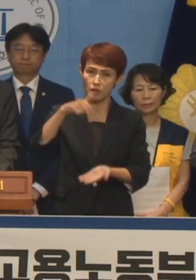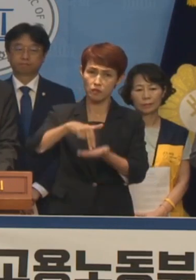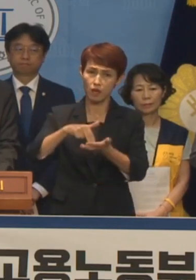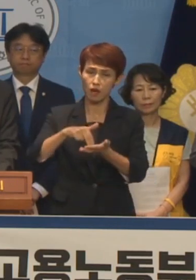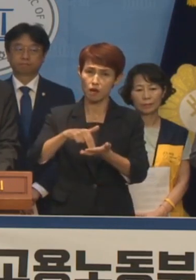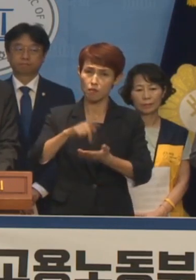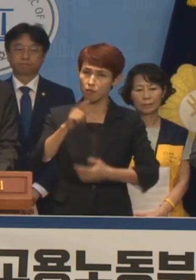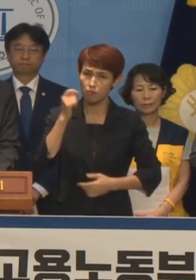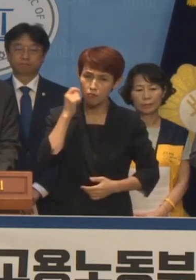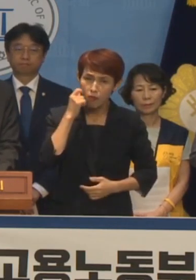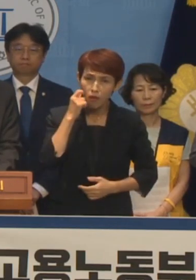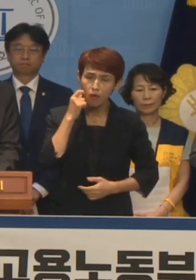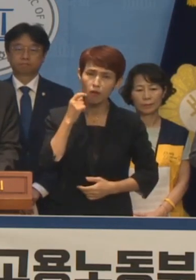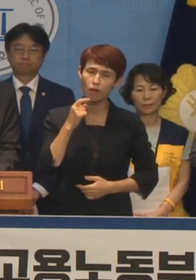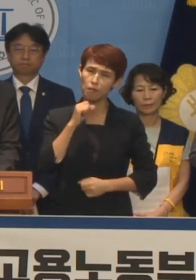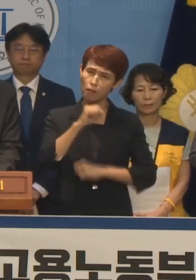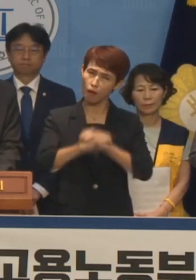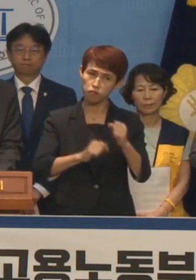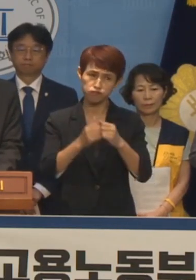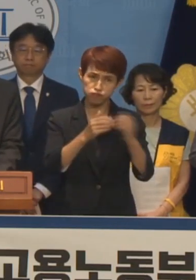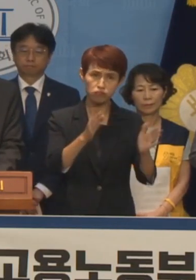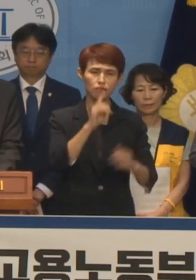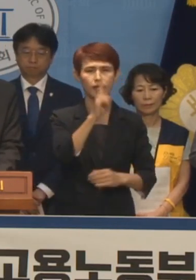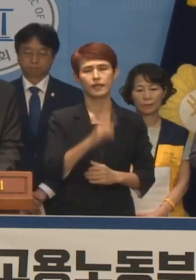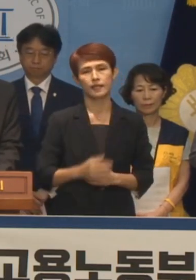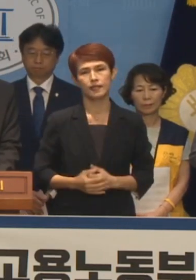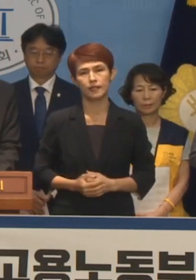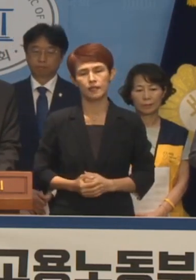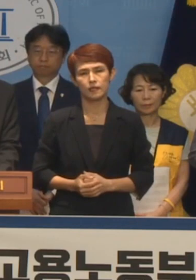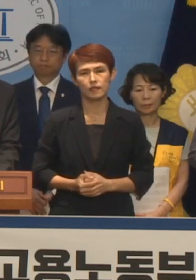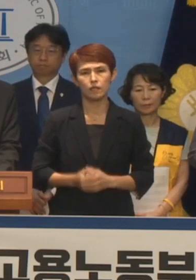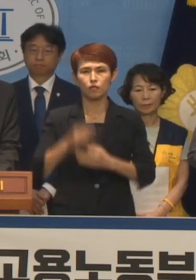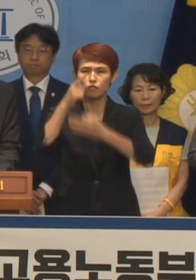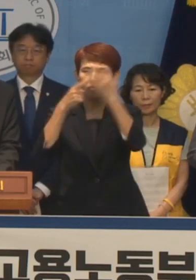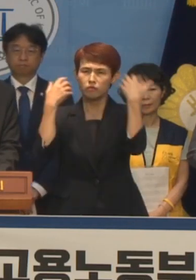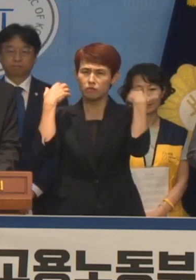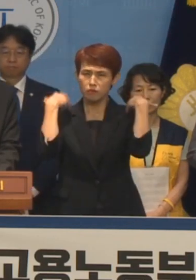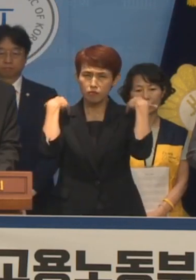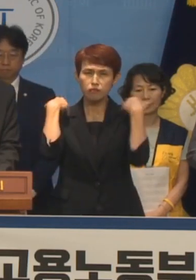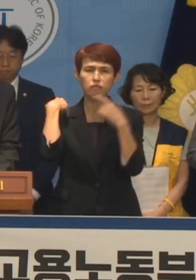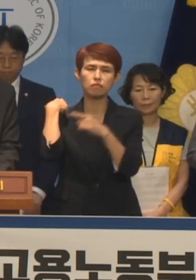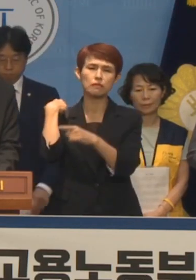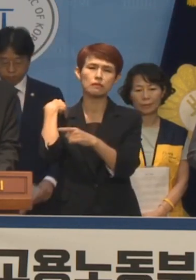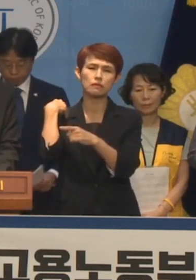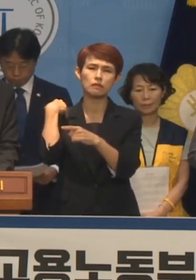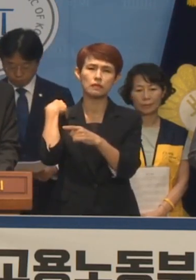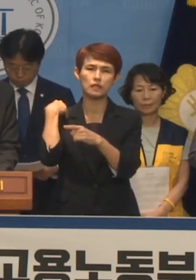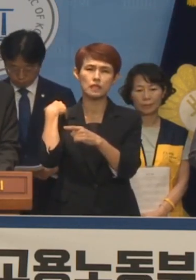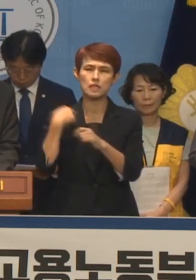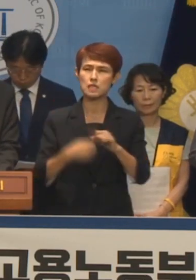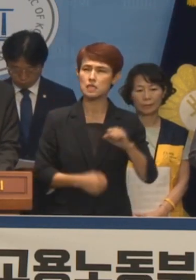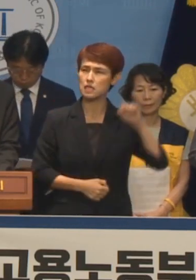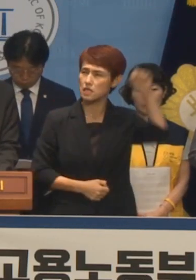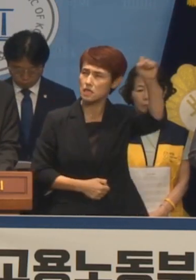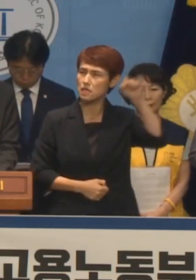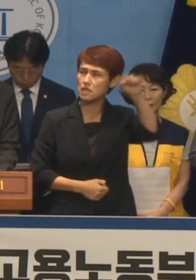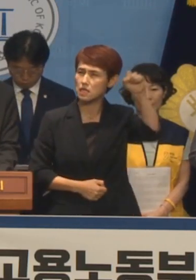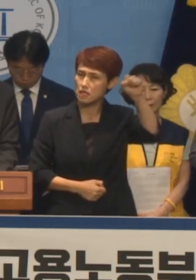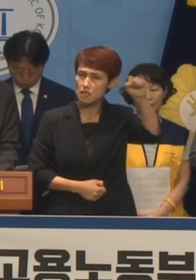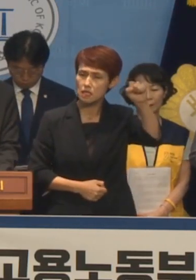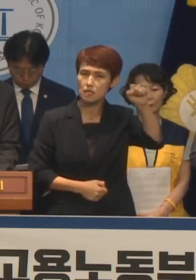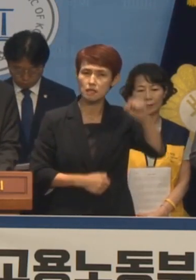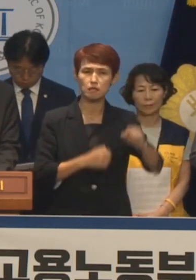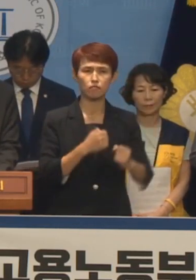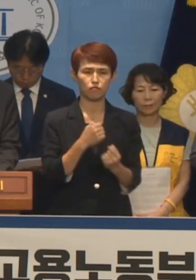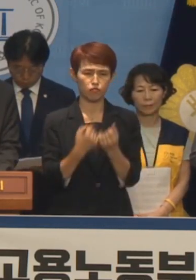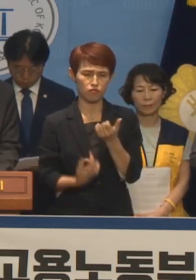서슴지 않고 하기도 합니다. 윤석열 정부의 건폭머리에 항거하며 분신 사망한 양회동 열사에